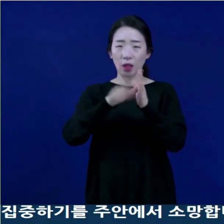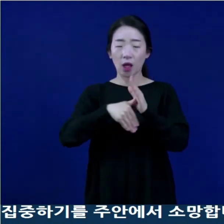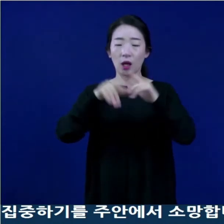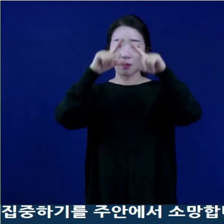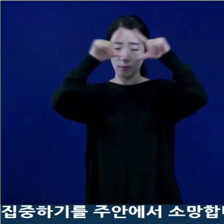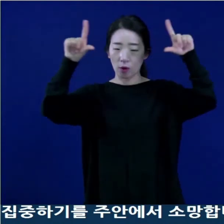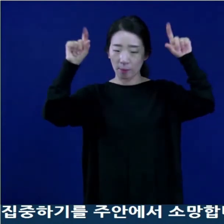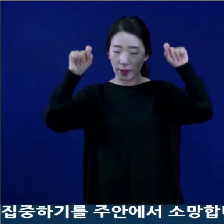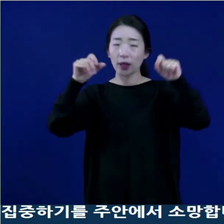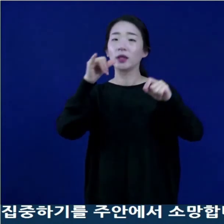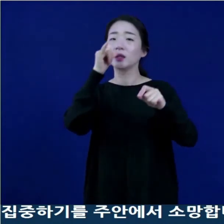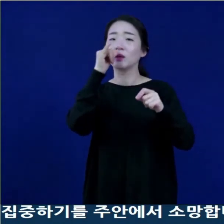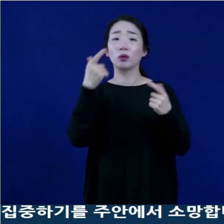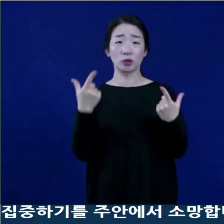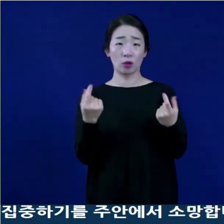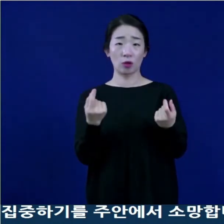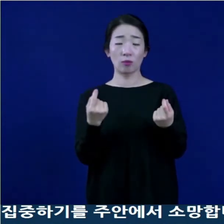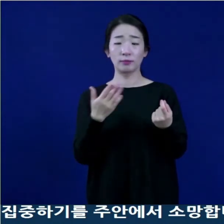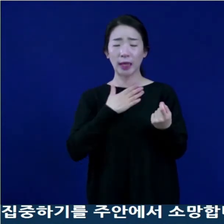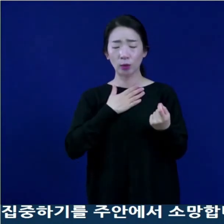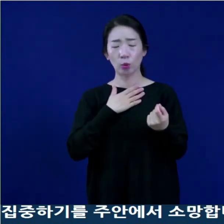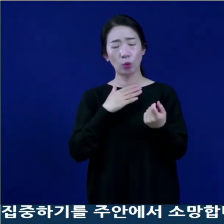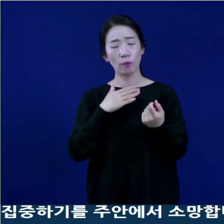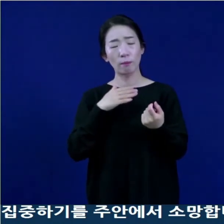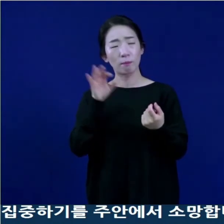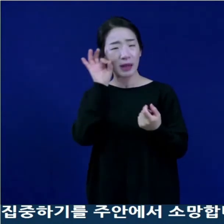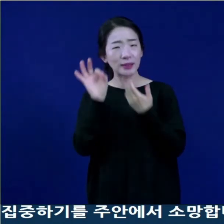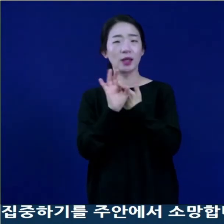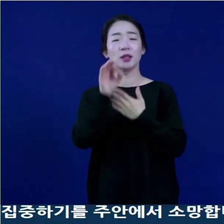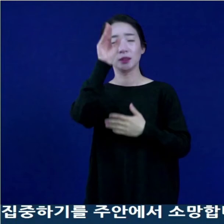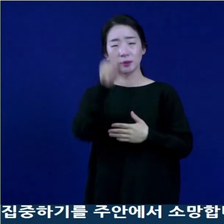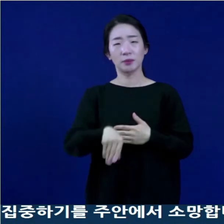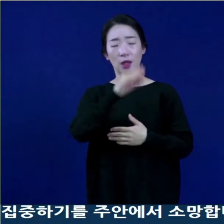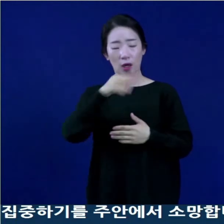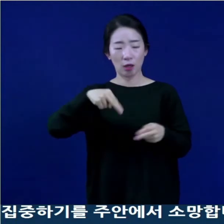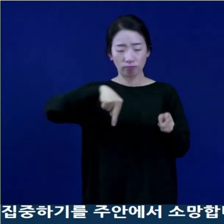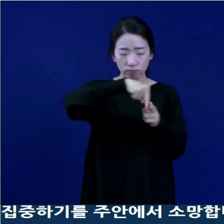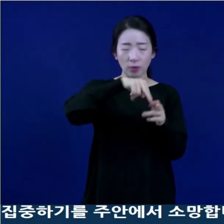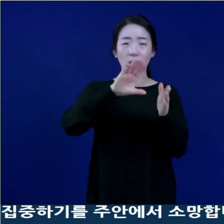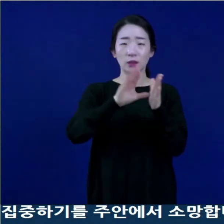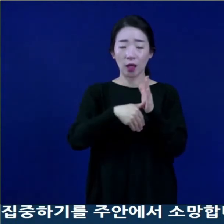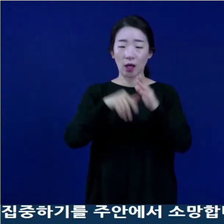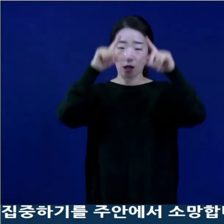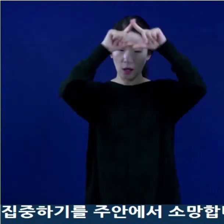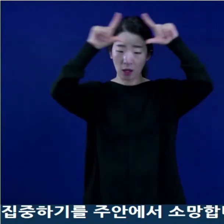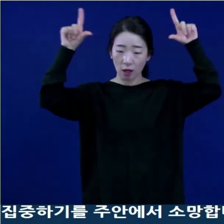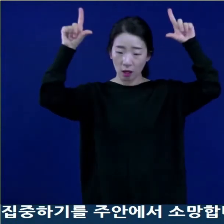내 위에 명패가 붙는다면 어떤 명패가 붙을까? 어떤 내용이